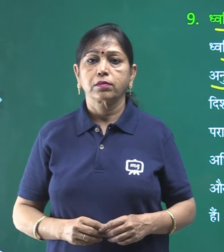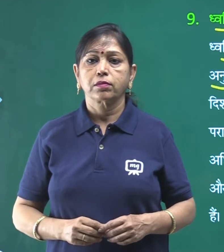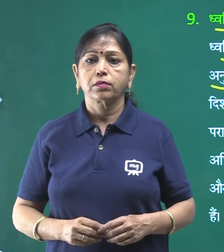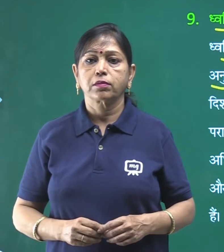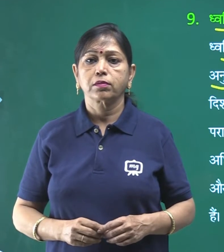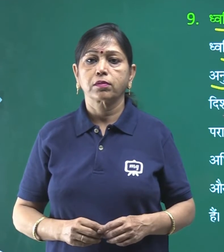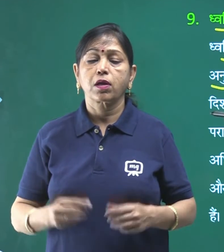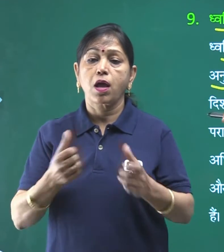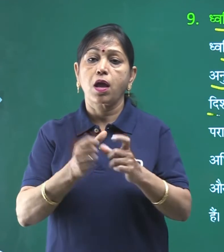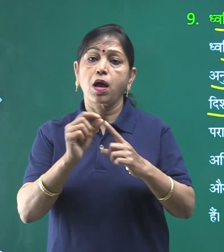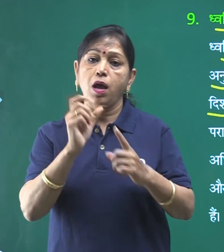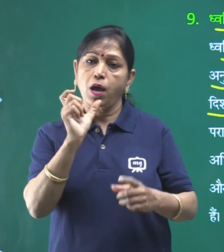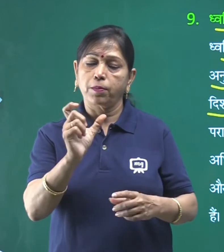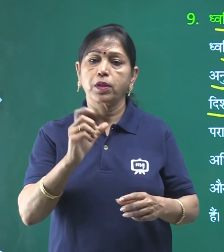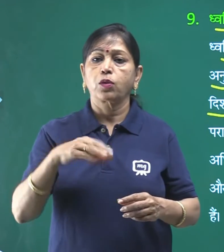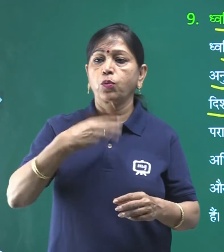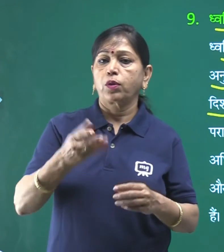आपतन होने की दिशा